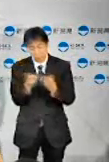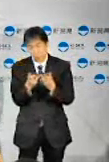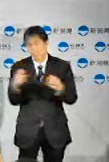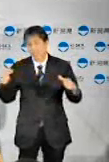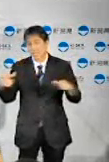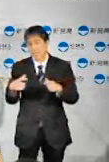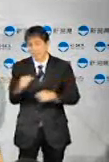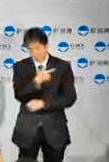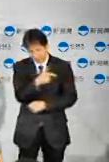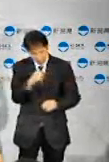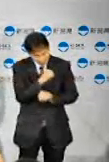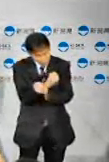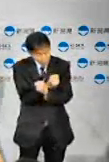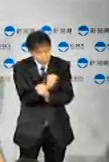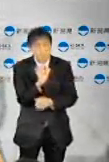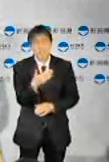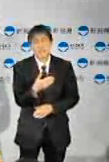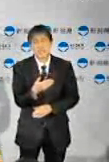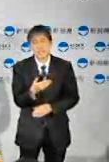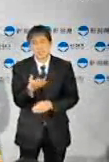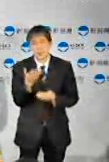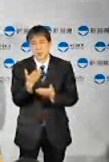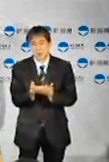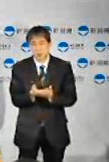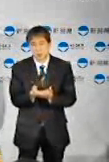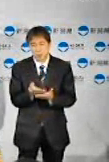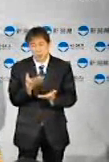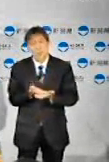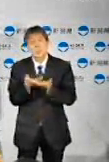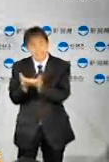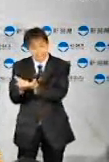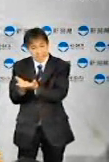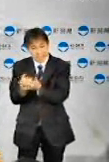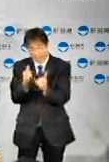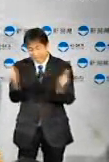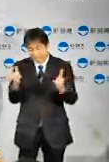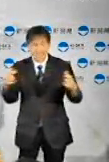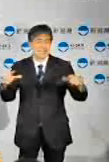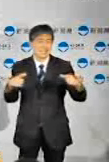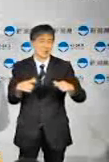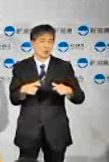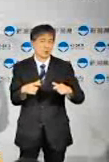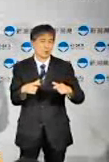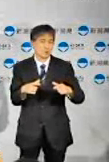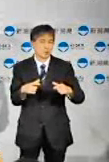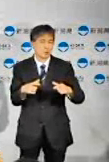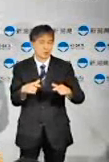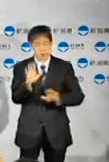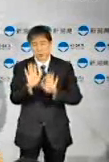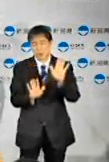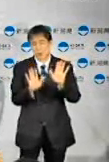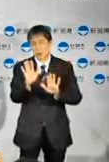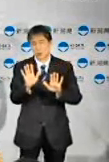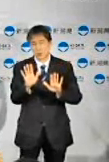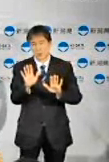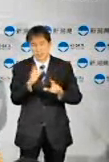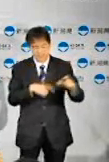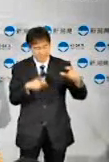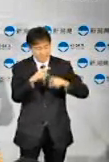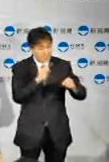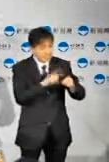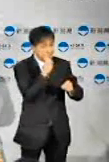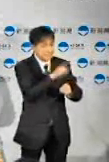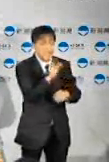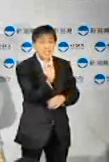でも工夫を行ったんですが、志願者数が前年よりも減少するという現状があった中で、さらに来年度の試